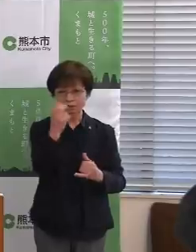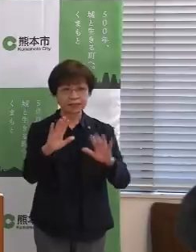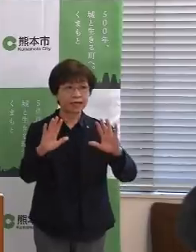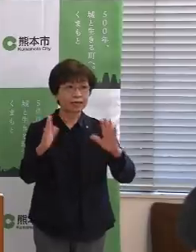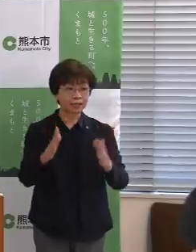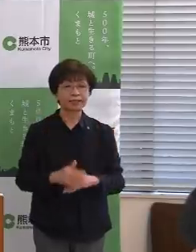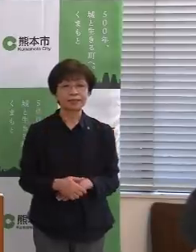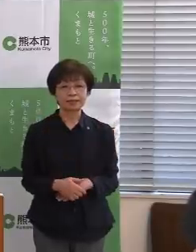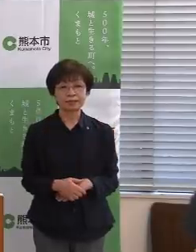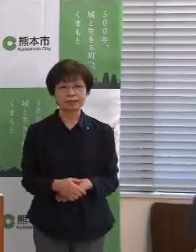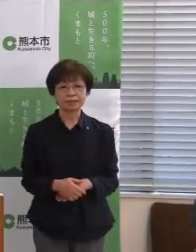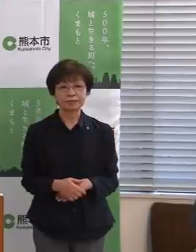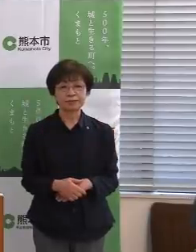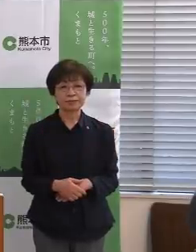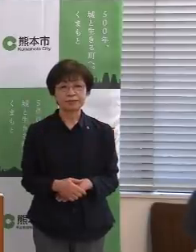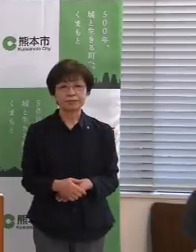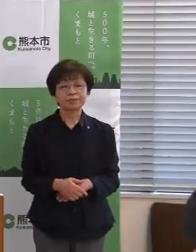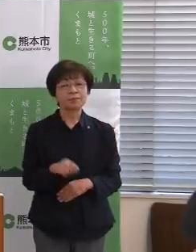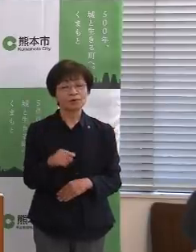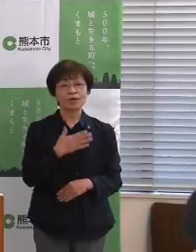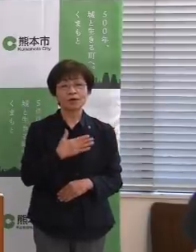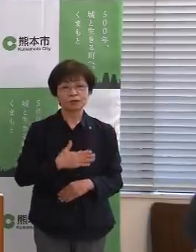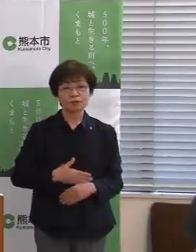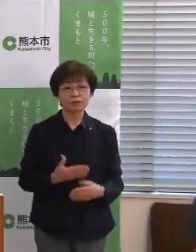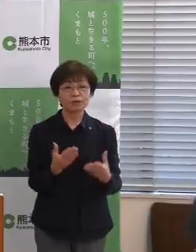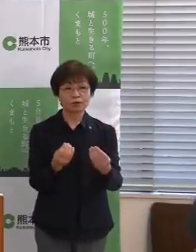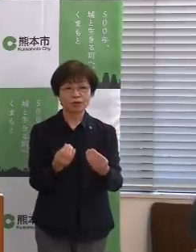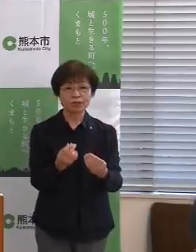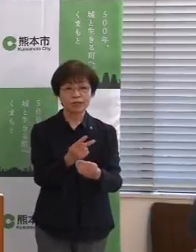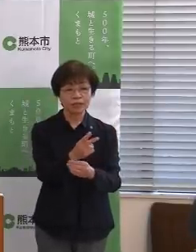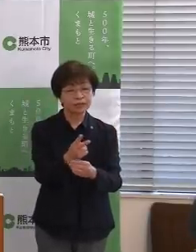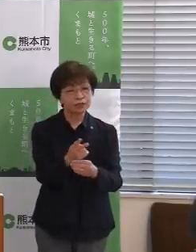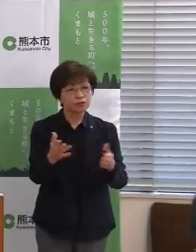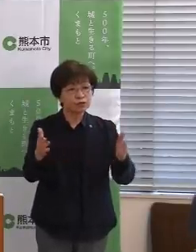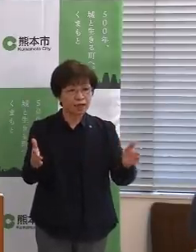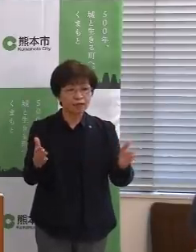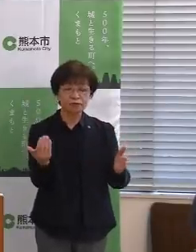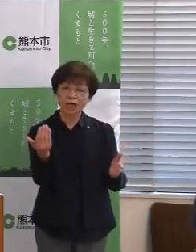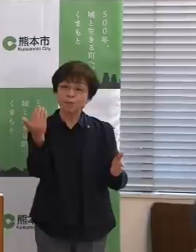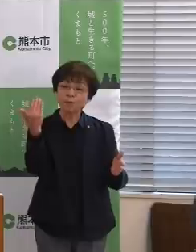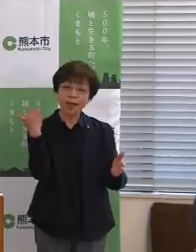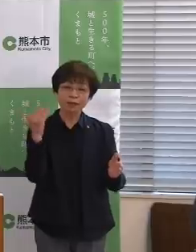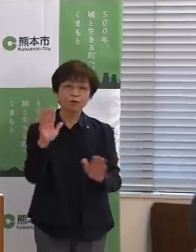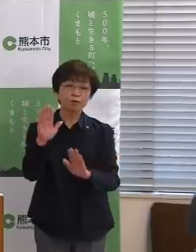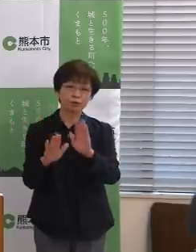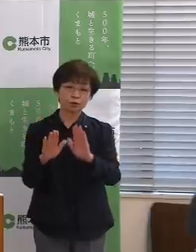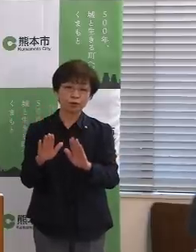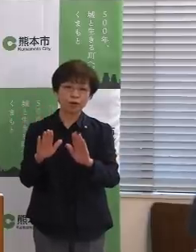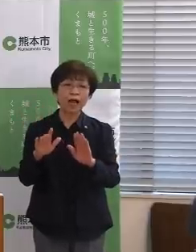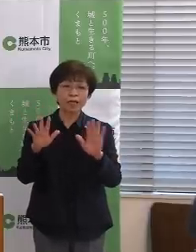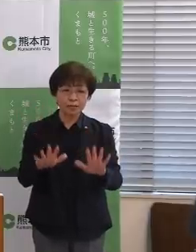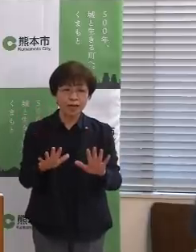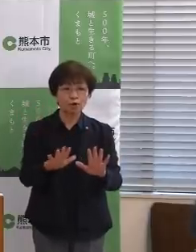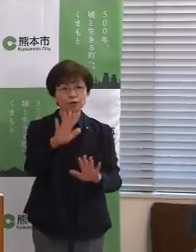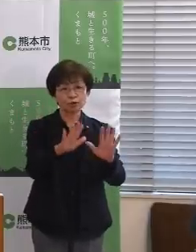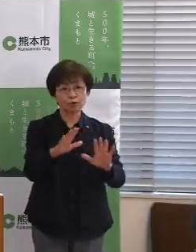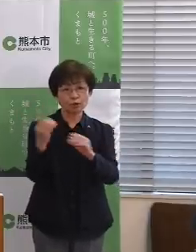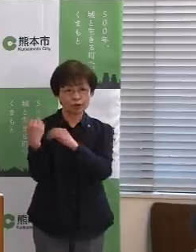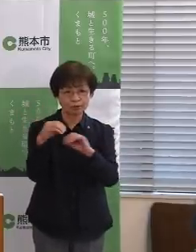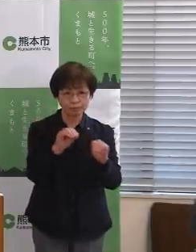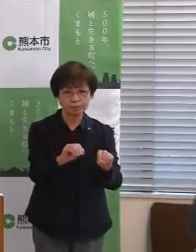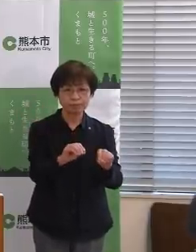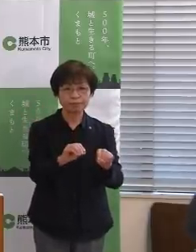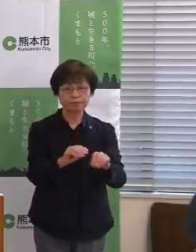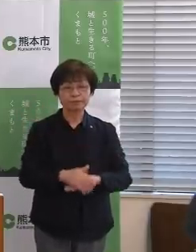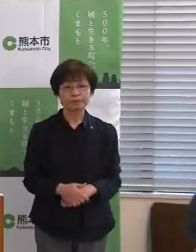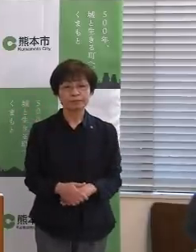、これはご承知の通り、これ2週間ぐらいのですね前の状況を今反映をしているということであ